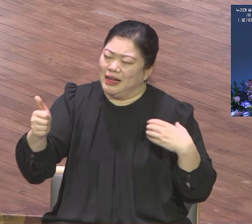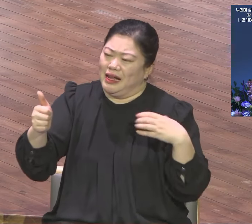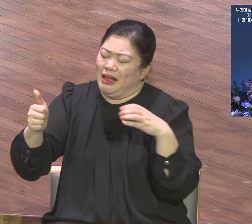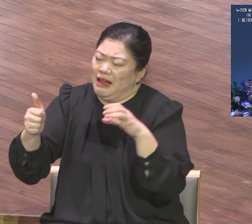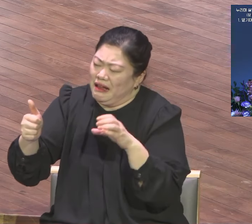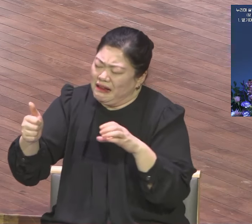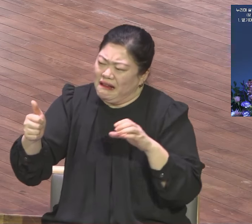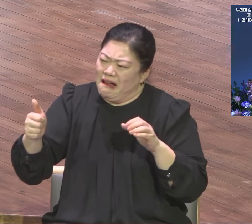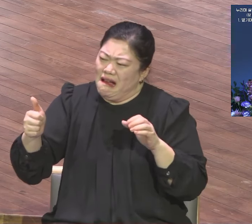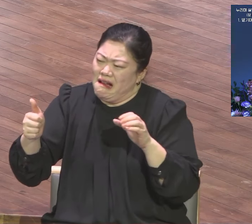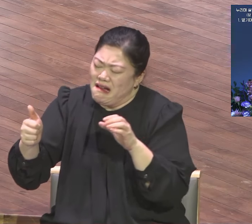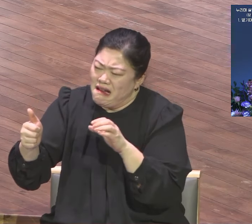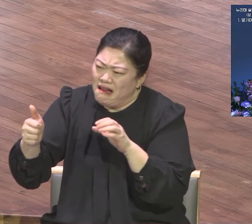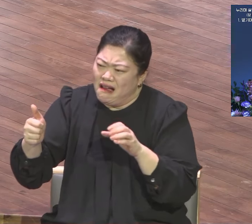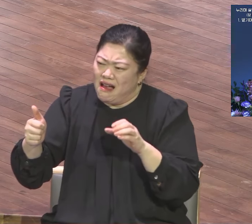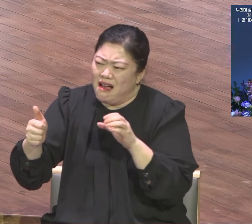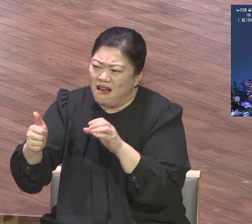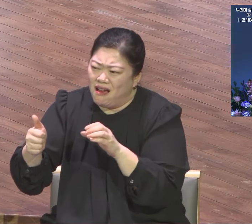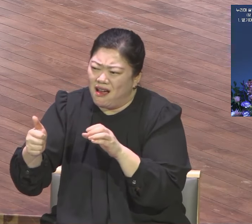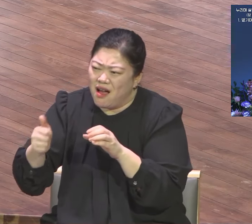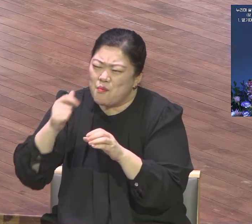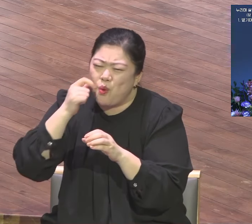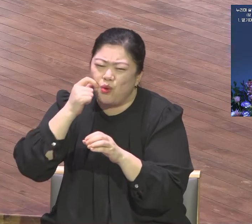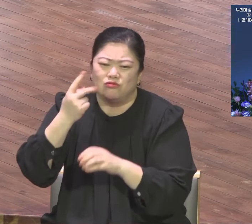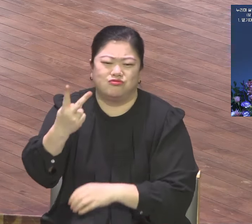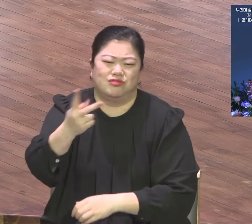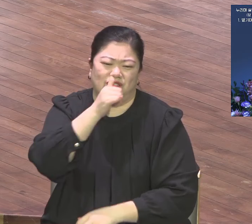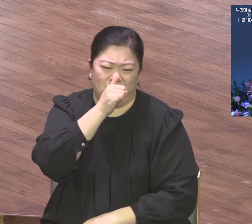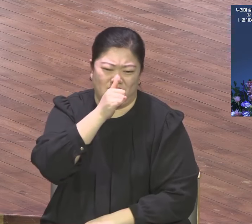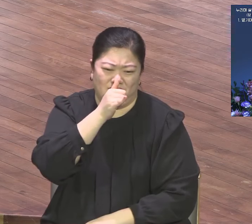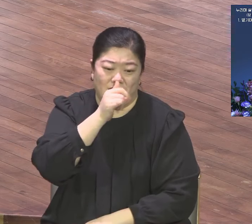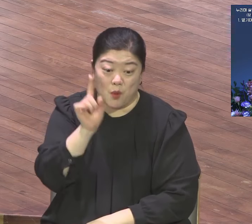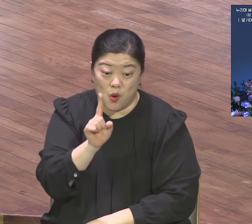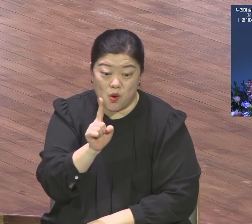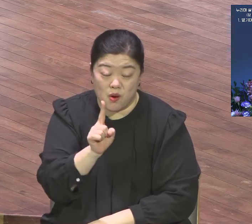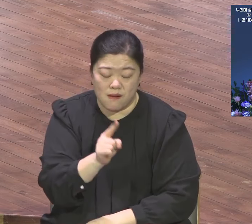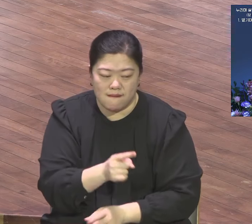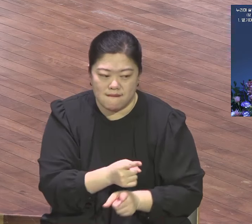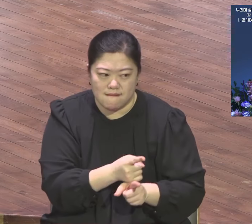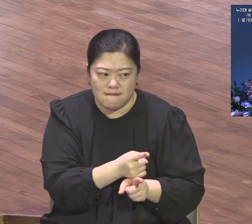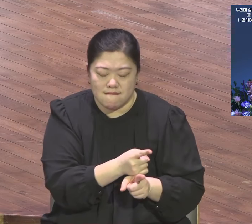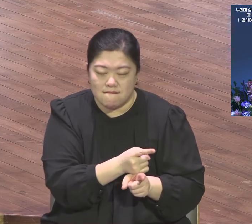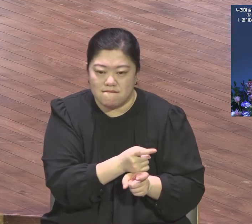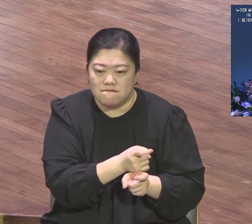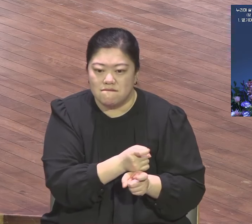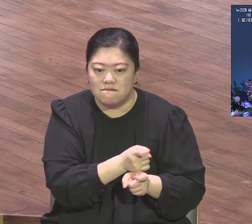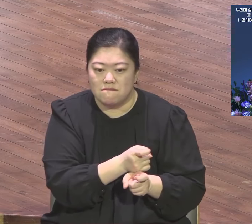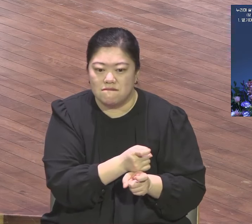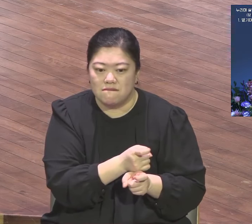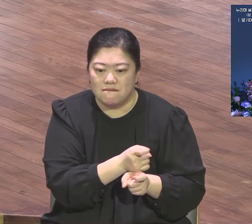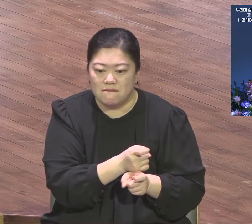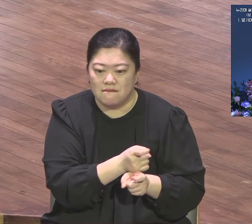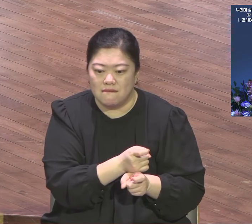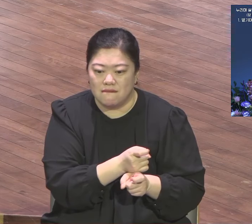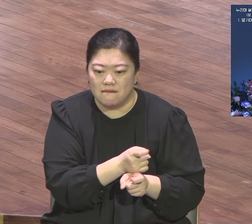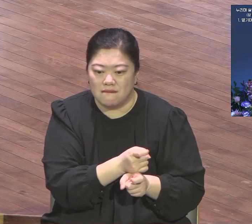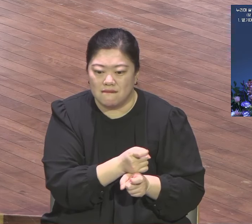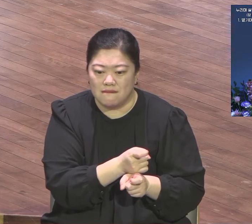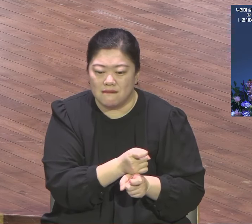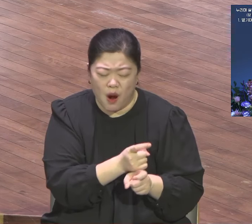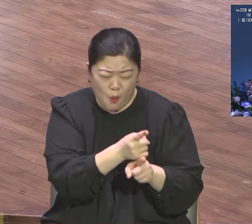첫째는 원수 갚는 부분이에요. 원수 갚는 부분. 여러분이 억울한 일을 당했으면요, 그것도